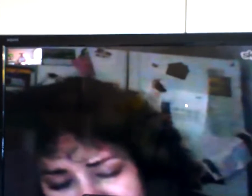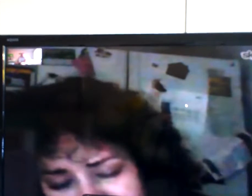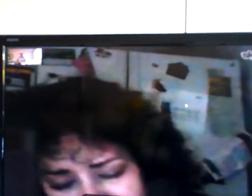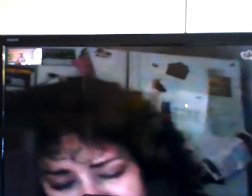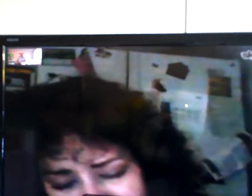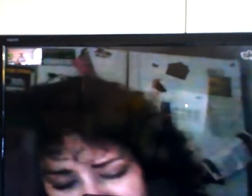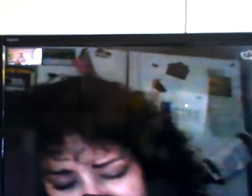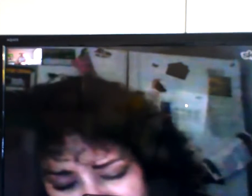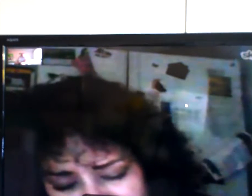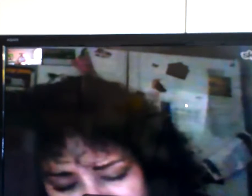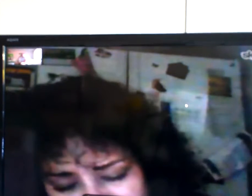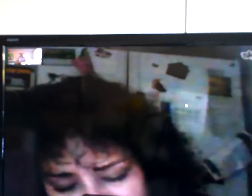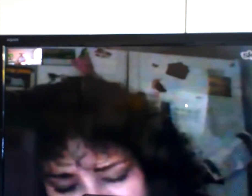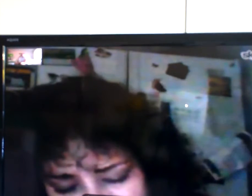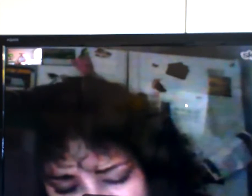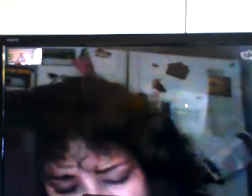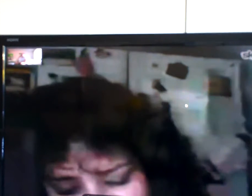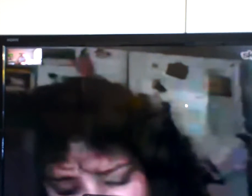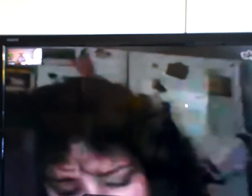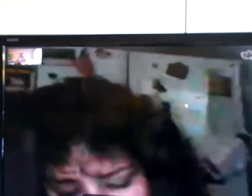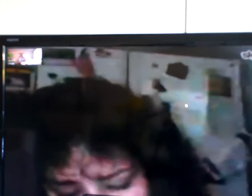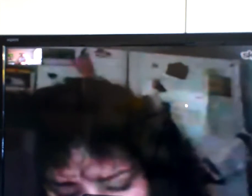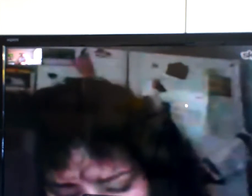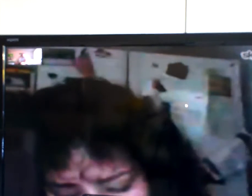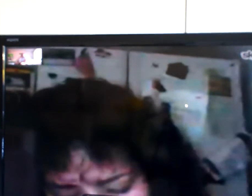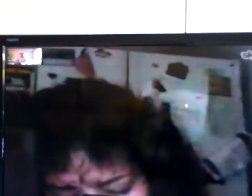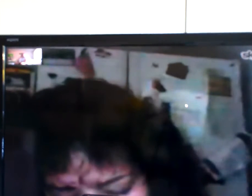lo que está diciendo lo que es sustentar entre el proceso varios como verdad